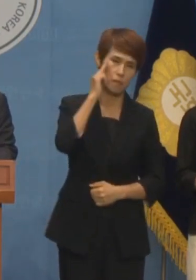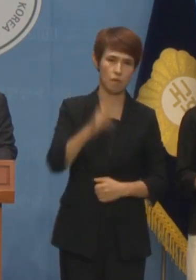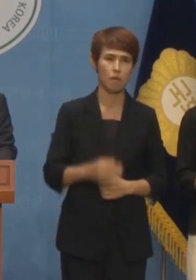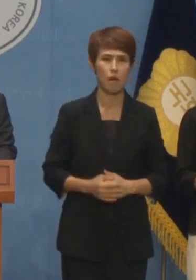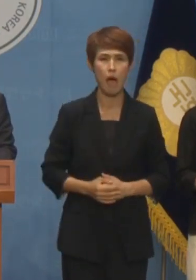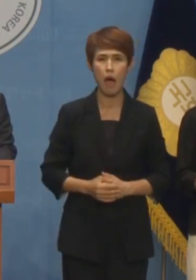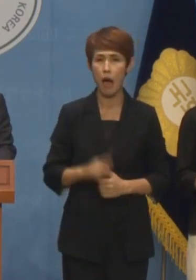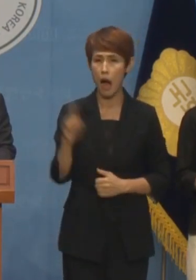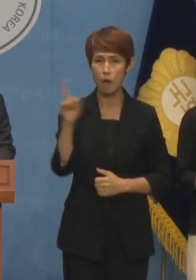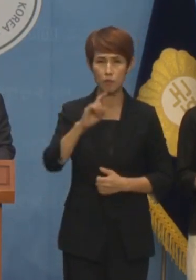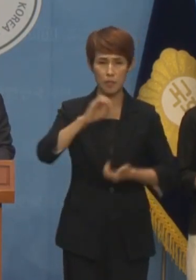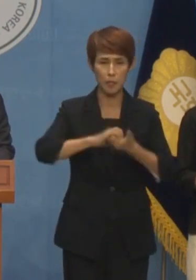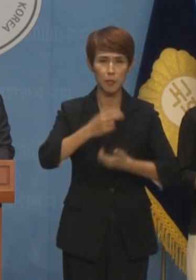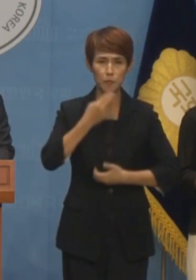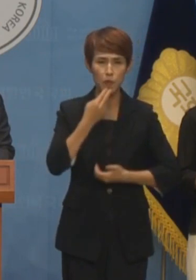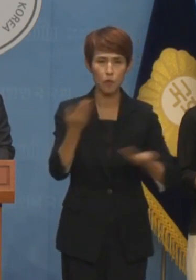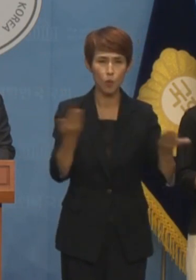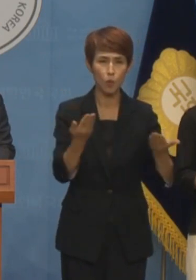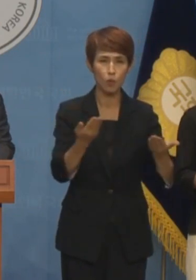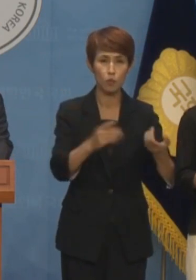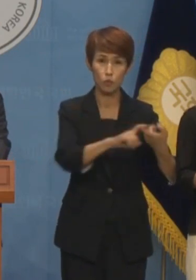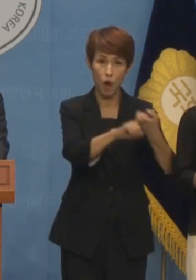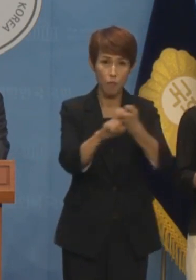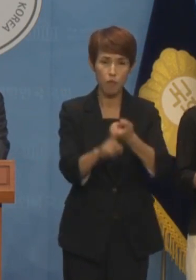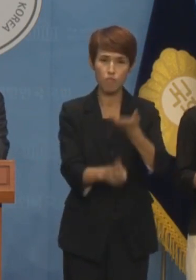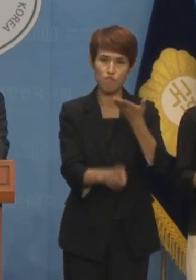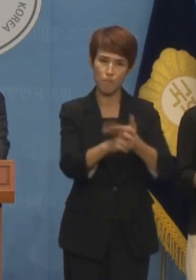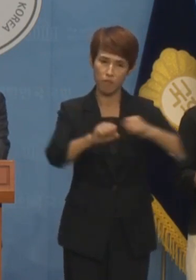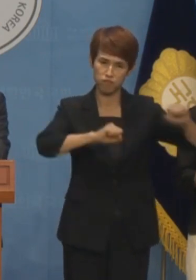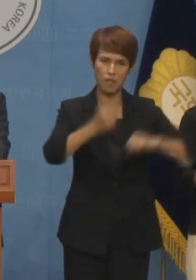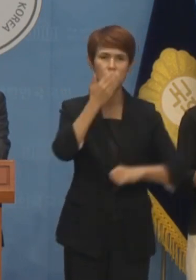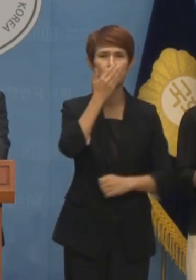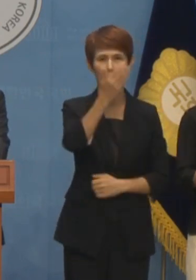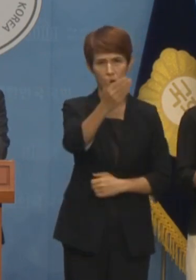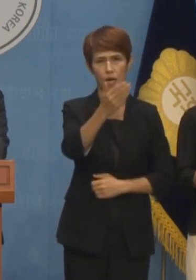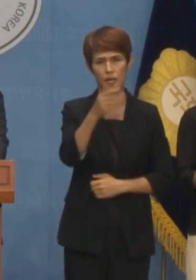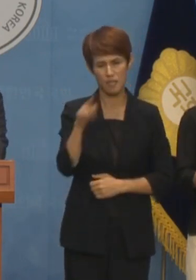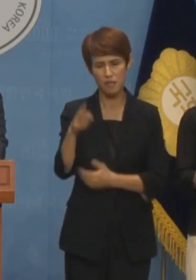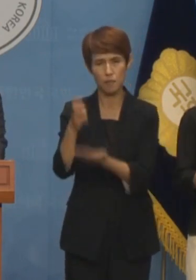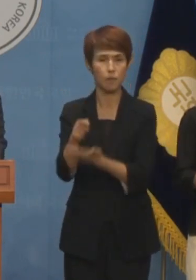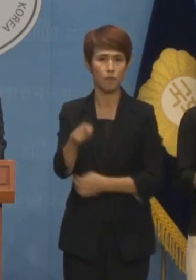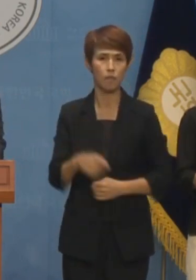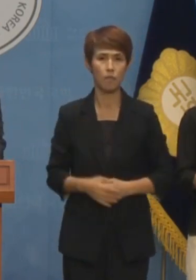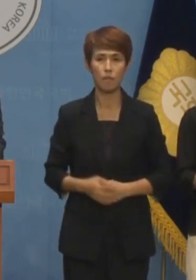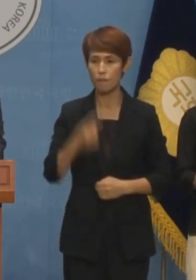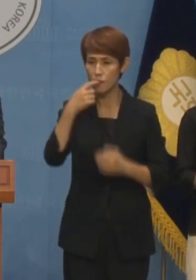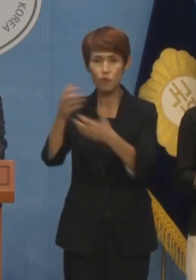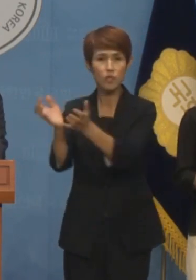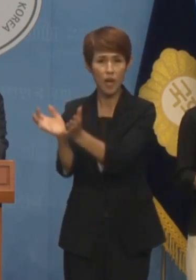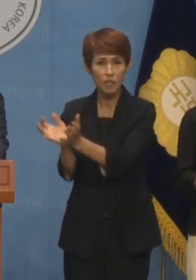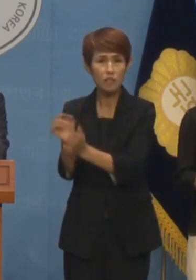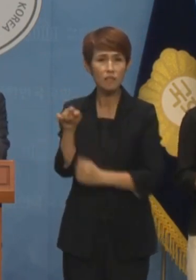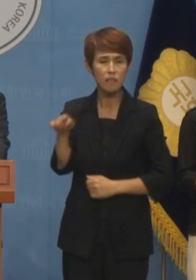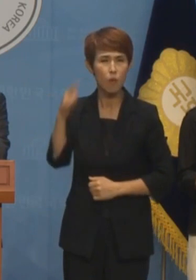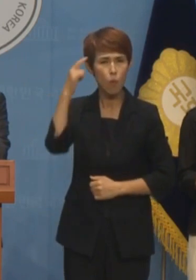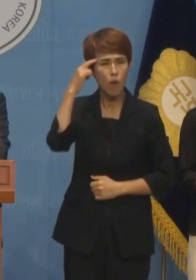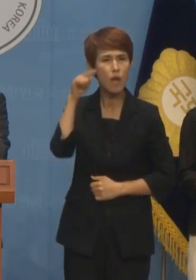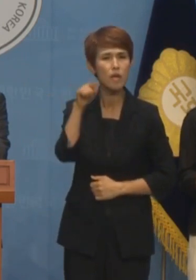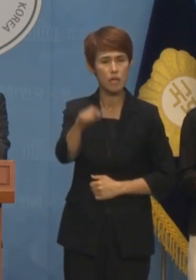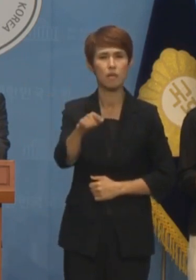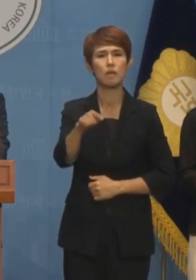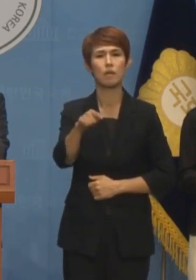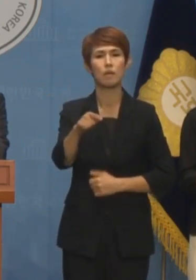제약 없이 노동조합은 불법적인 행위도 가능하게 됩니다. 왜 민주당은 이런 불완전한